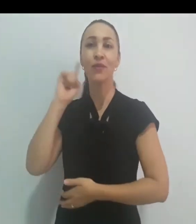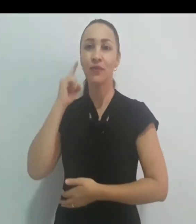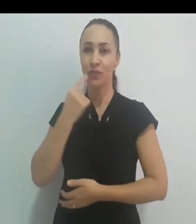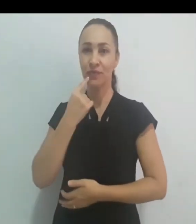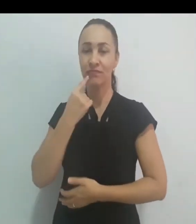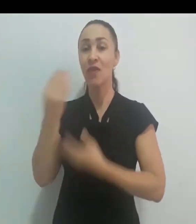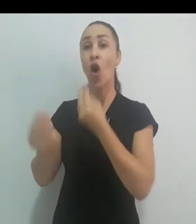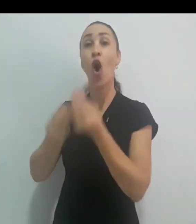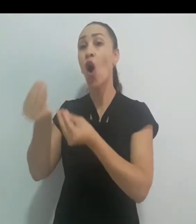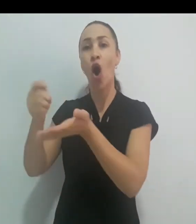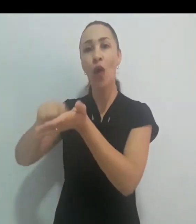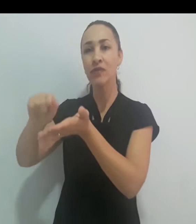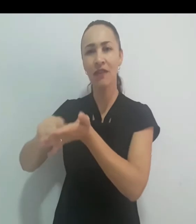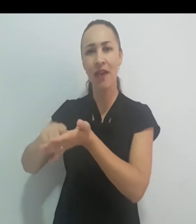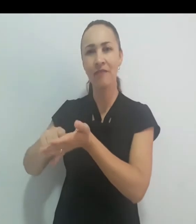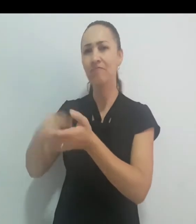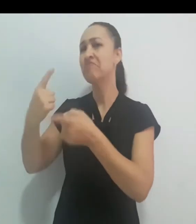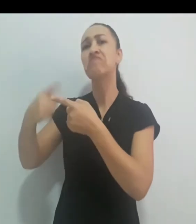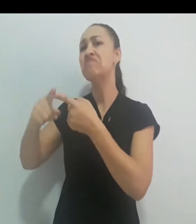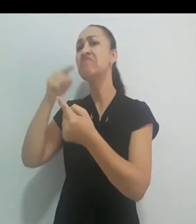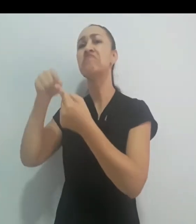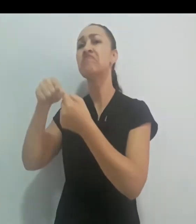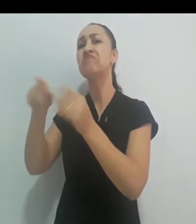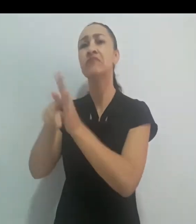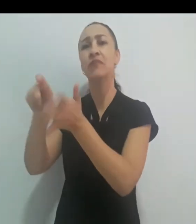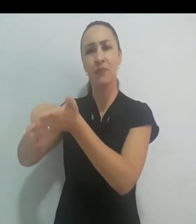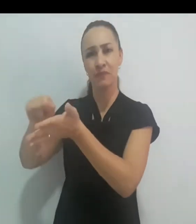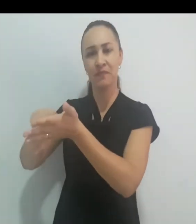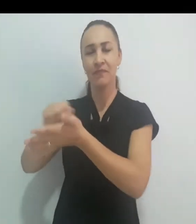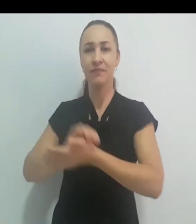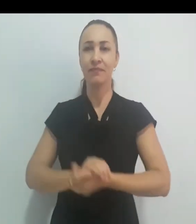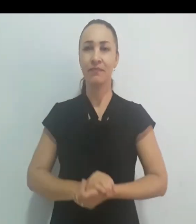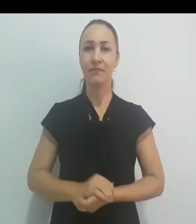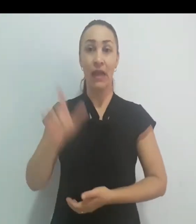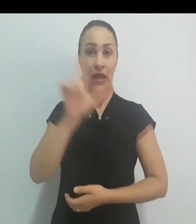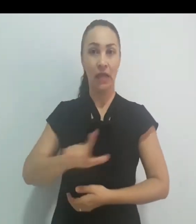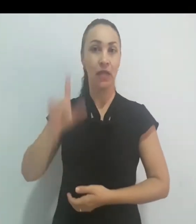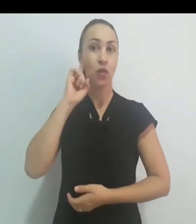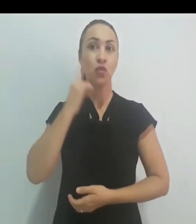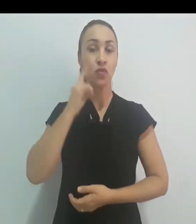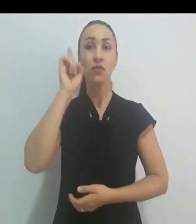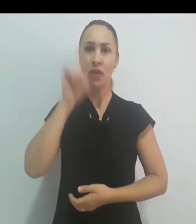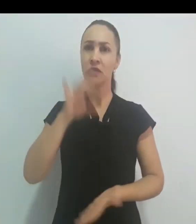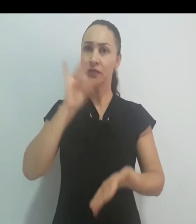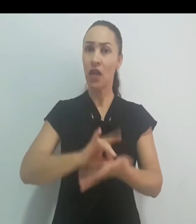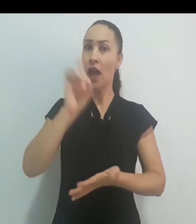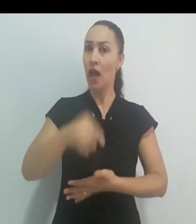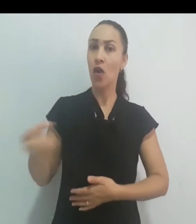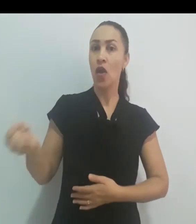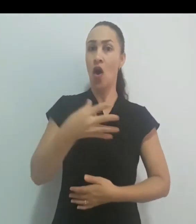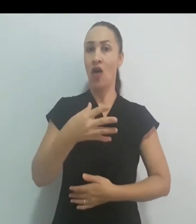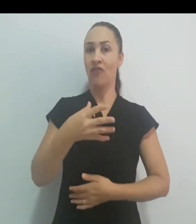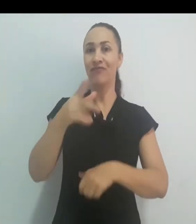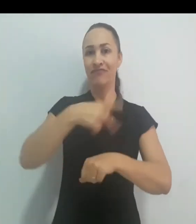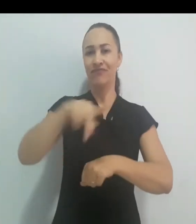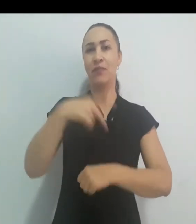né, como escreve, por que escreve. A literatura surda, de fato, é uma literatura muito